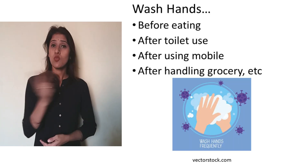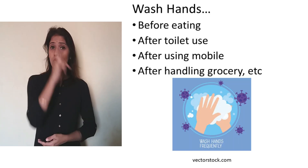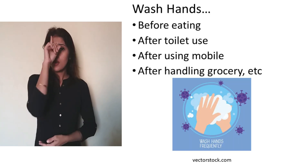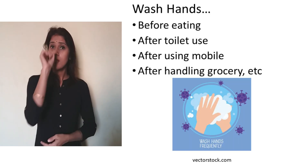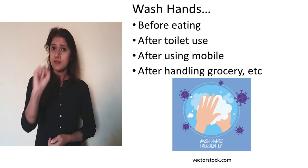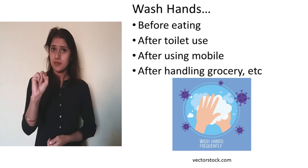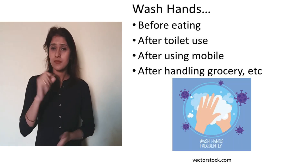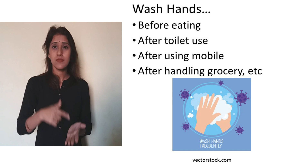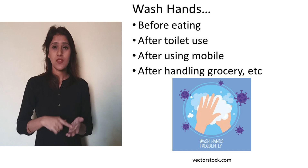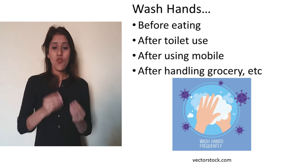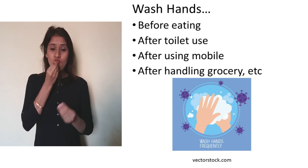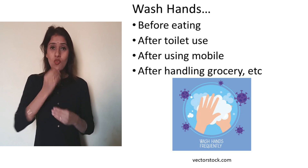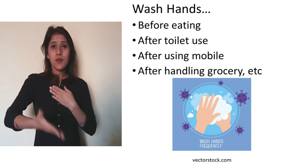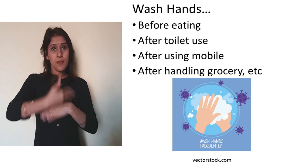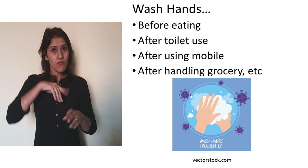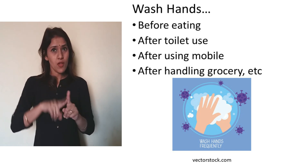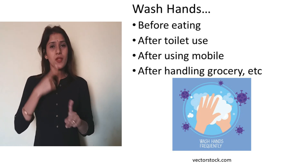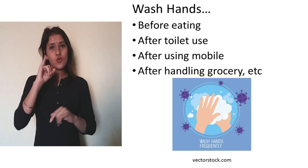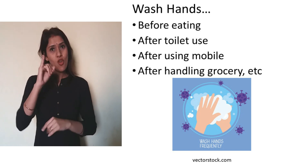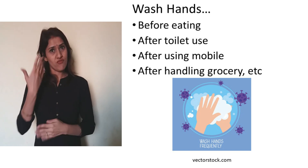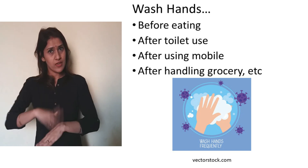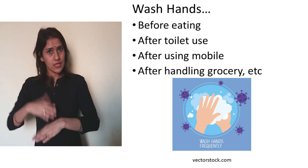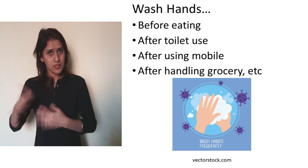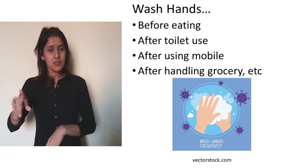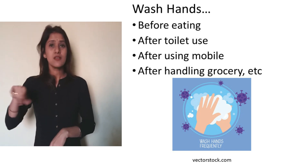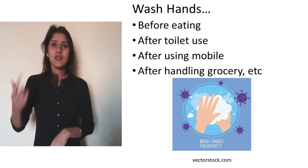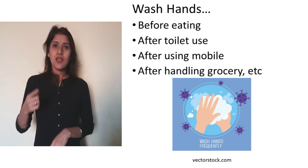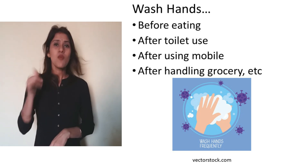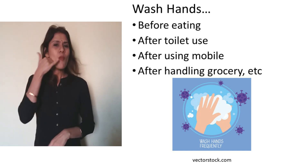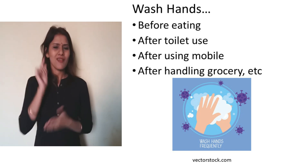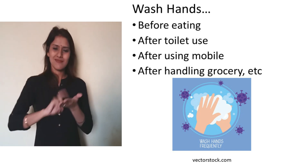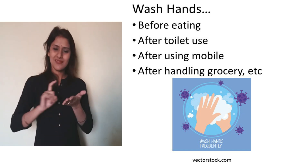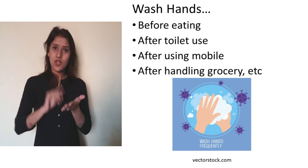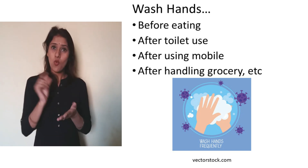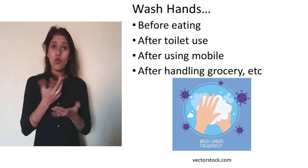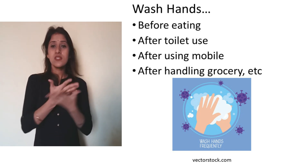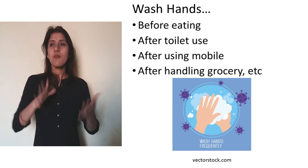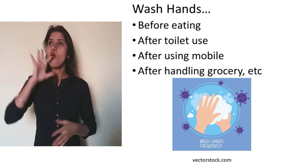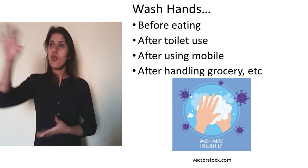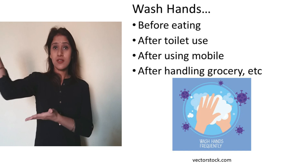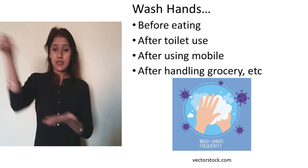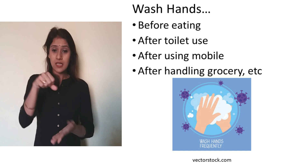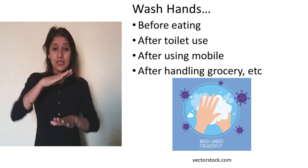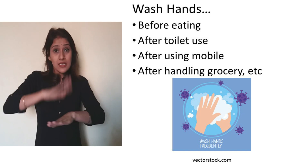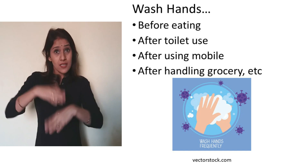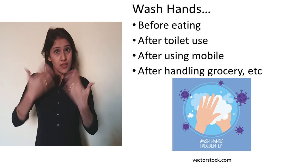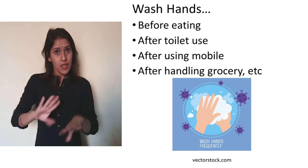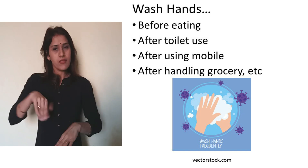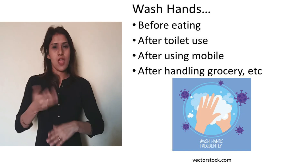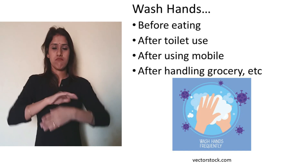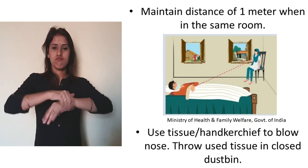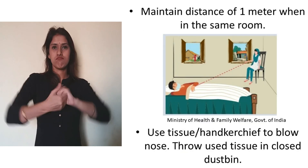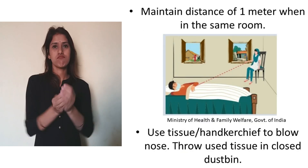दोनों ध्यान रखें कि खाने से पहले तथा शौचालय, मोबाइल के उपयोग व बाजार से आए सामान को छूने के बाद